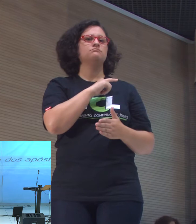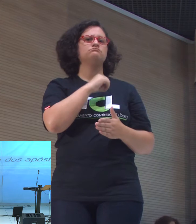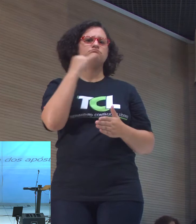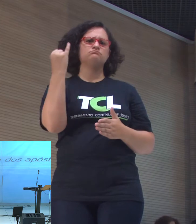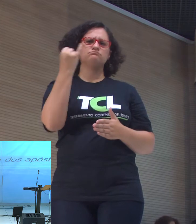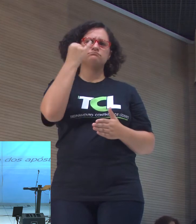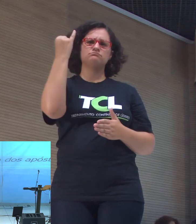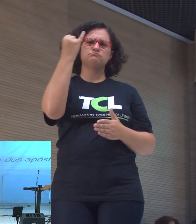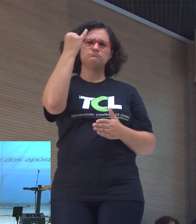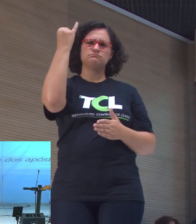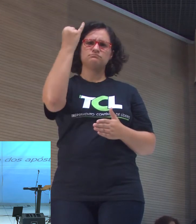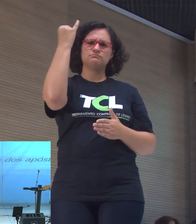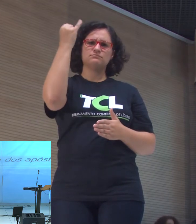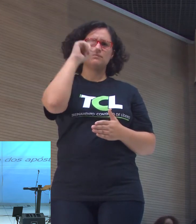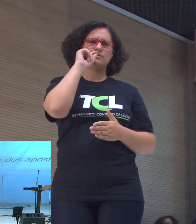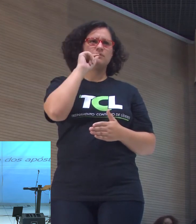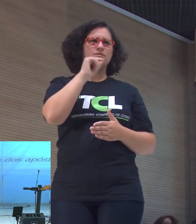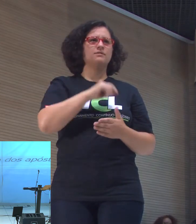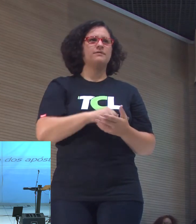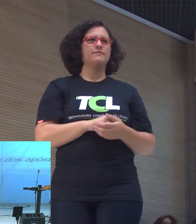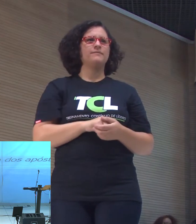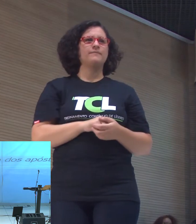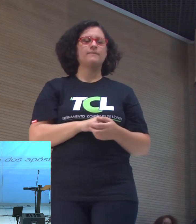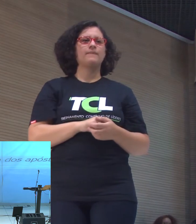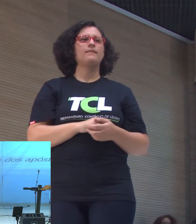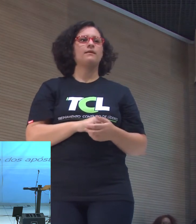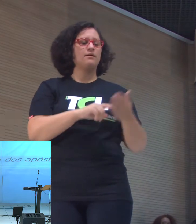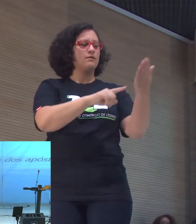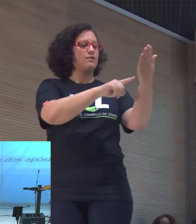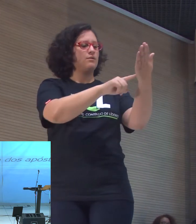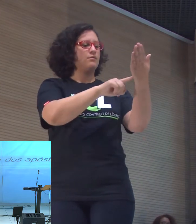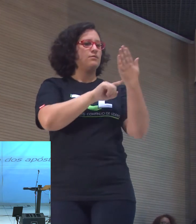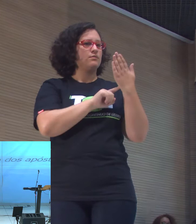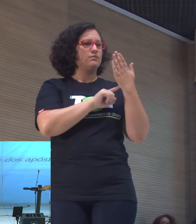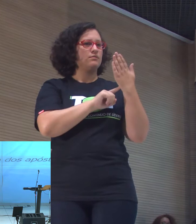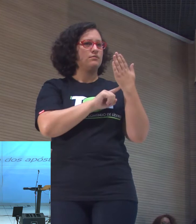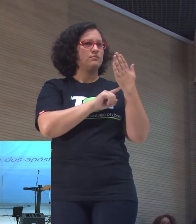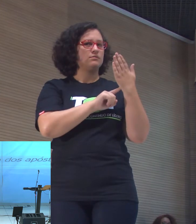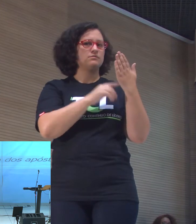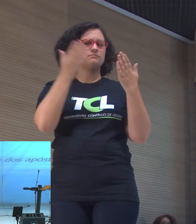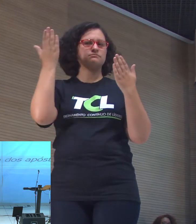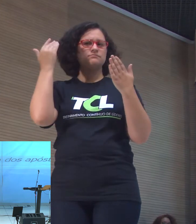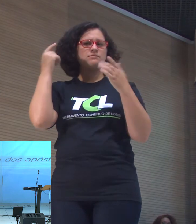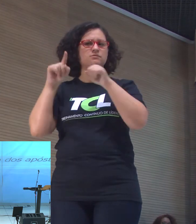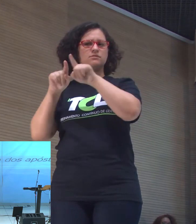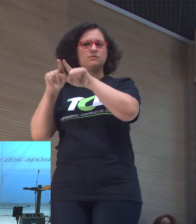muito importantes aqui a todos nós. Eles mostram como aqueles primeiros